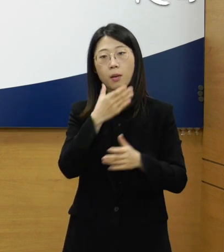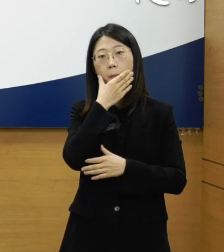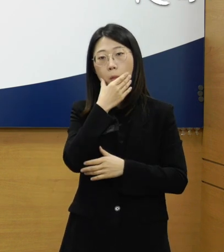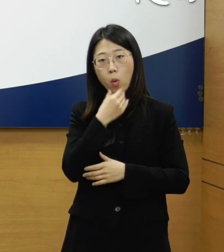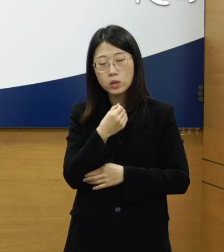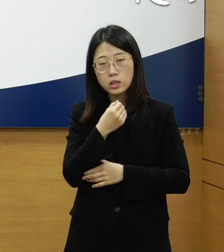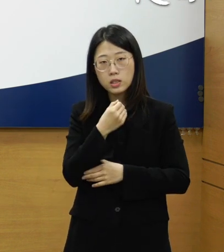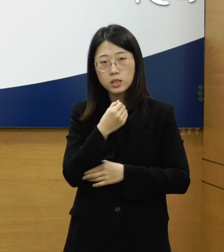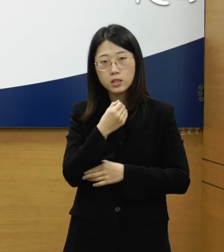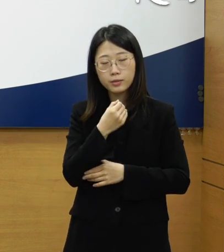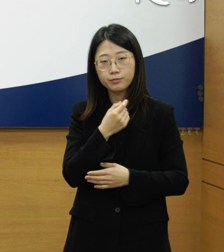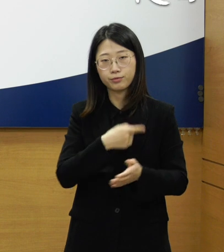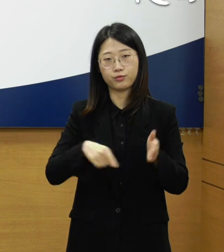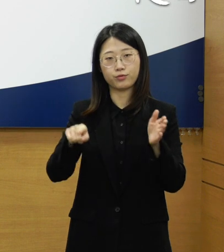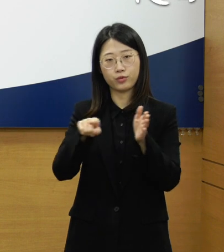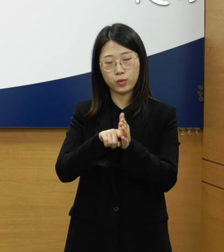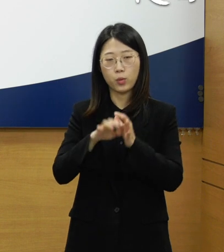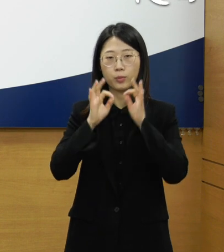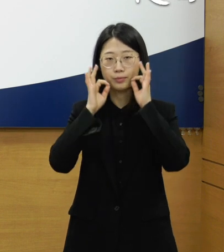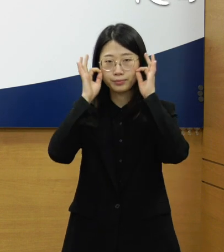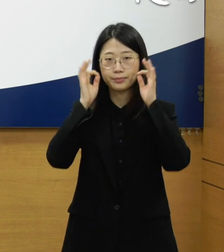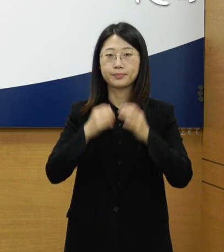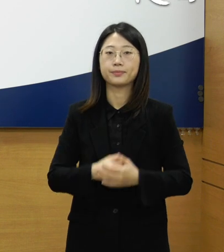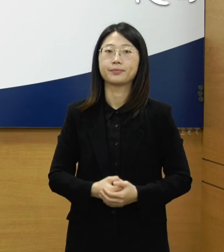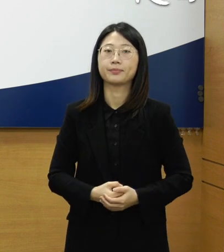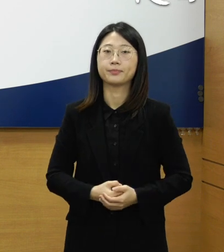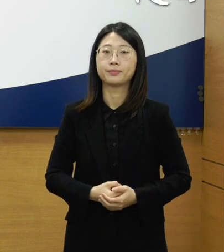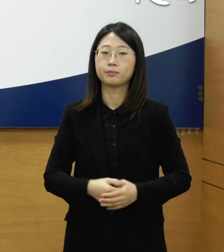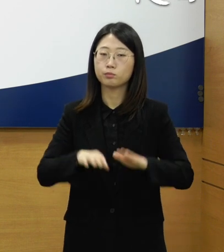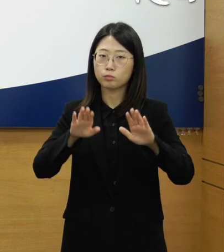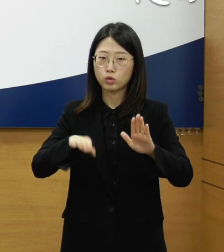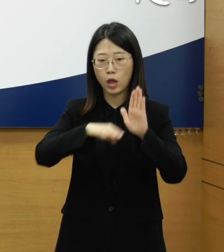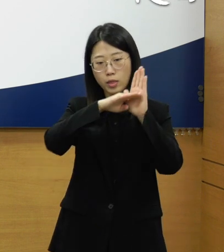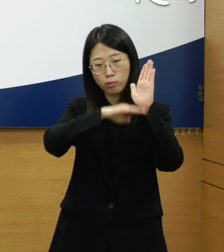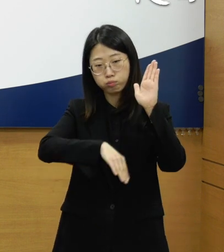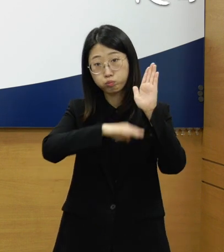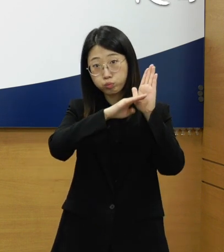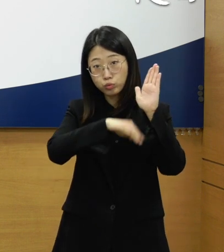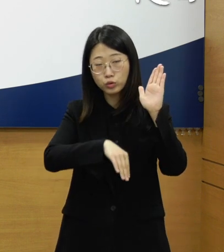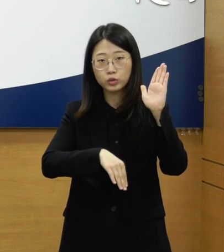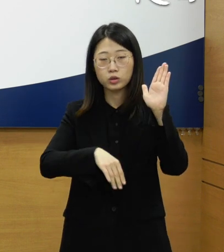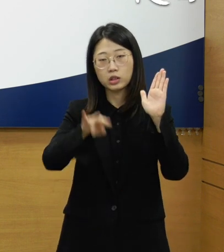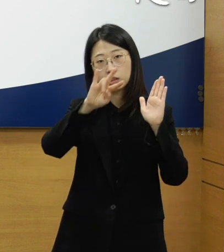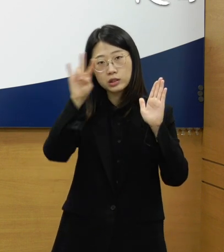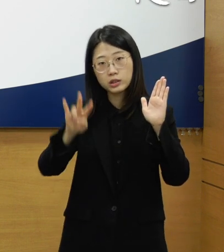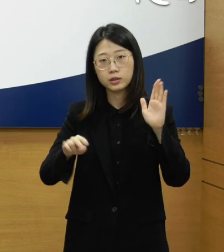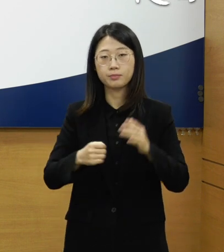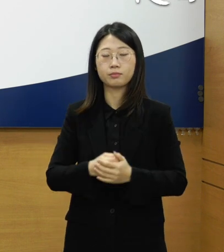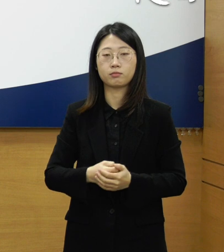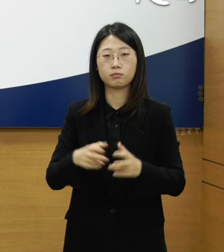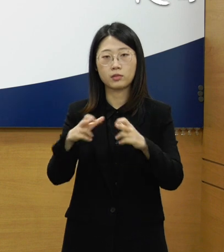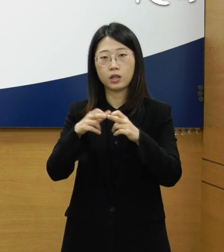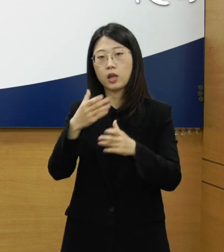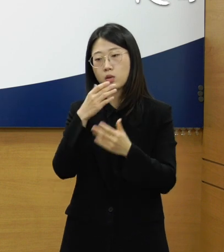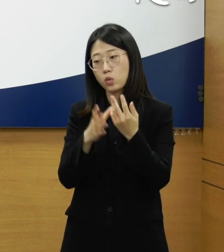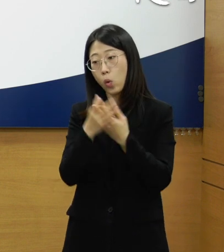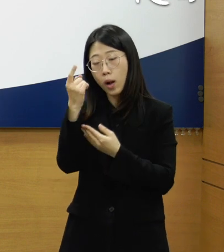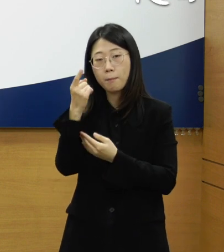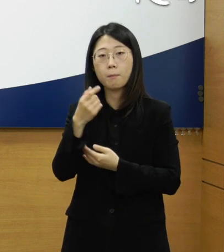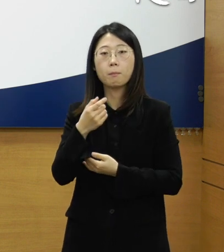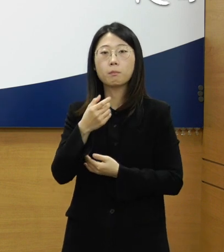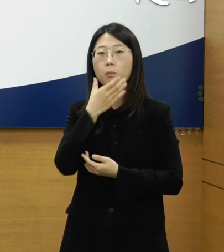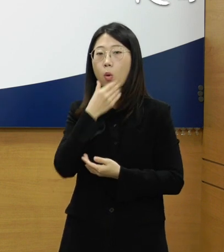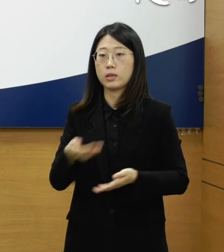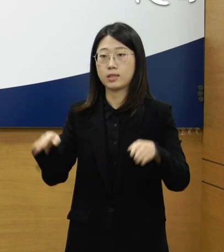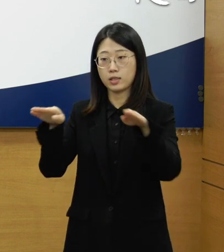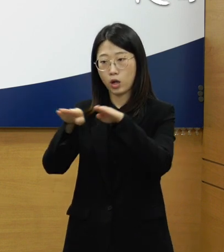발전에도 주력하겠습니다. 현재 남북권은 시흥장애인 종합복지관에서